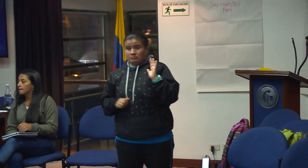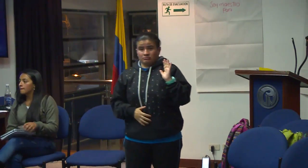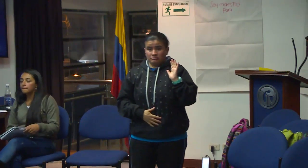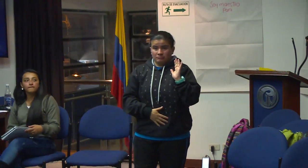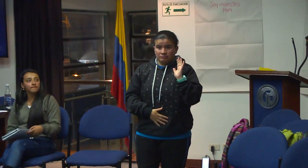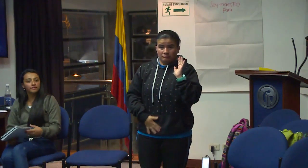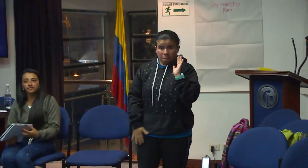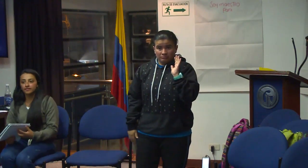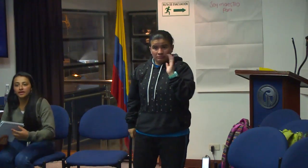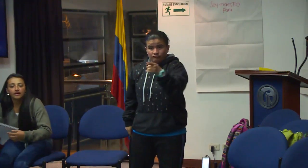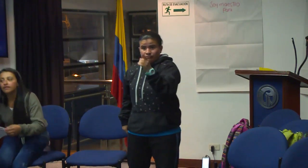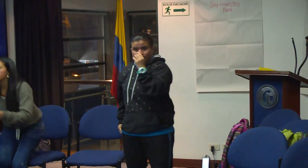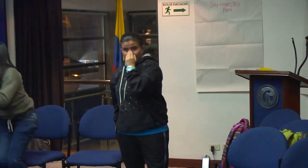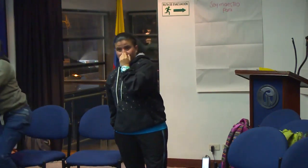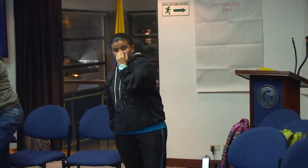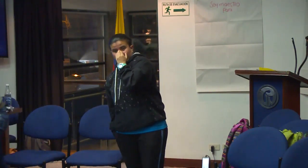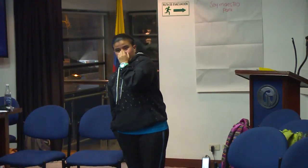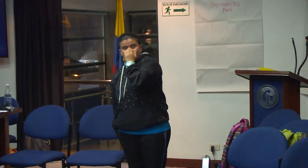la situación.